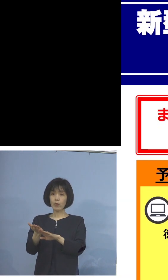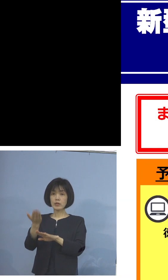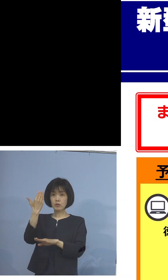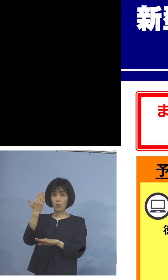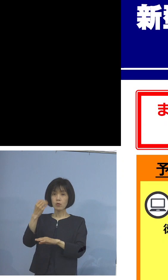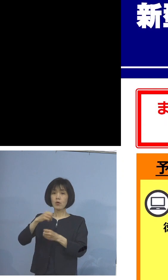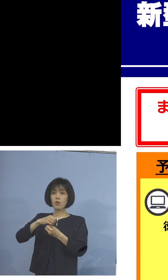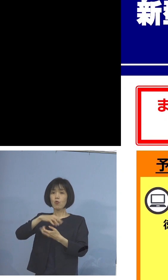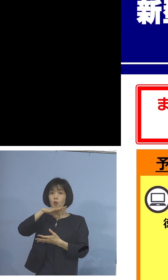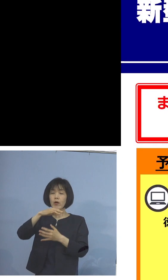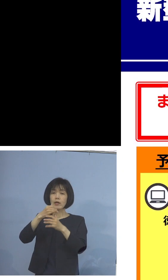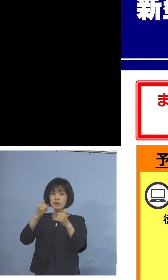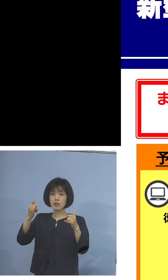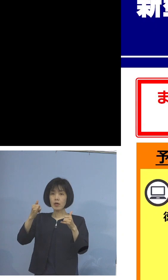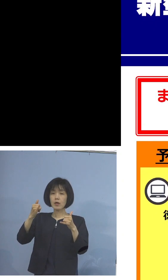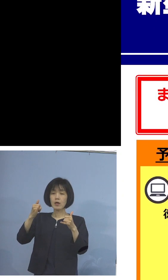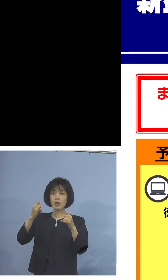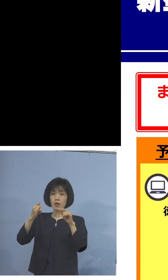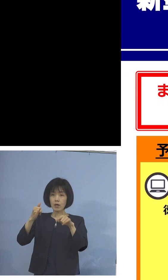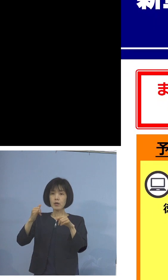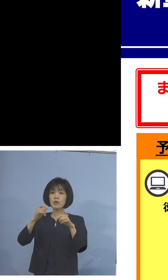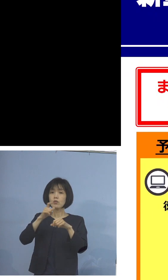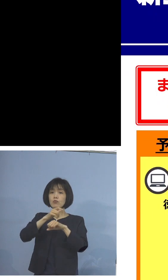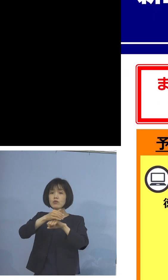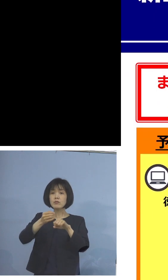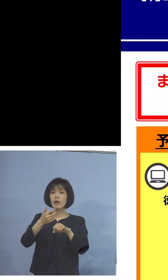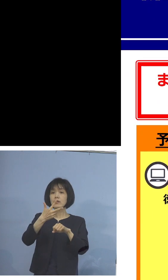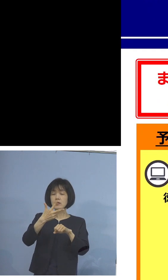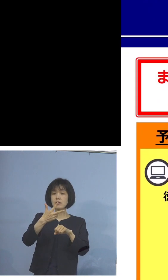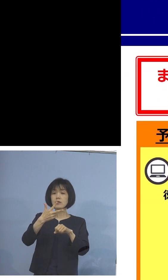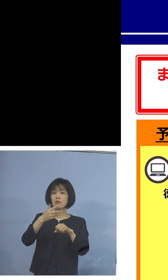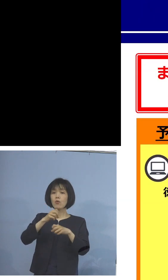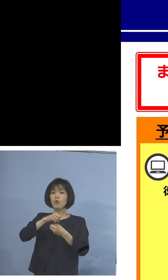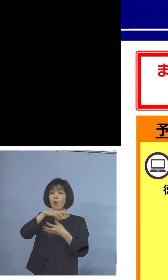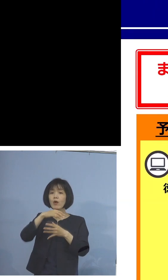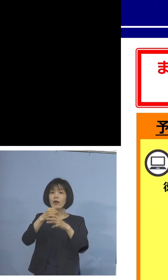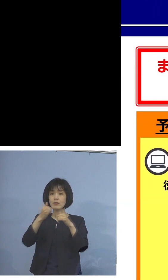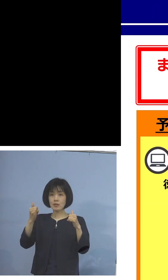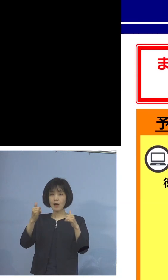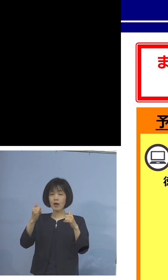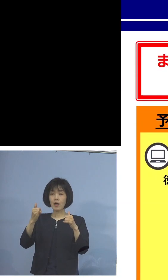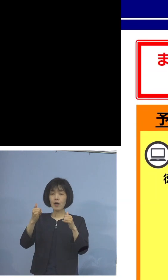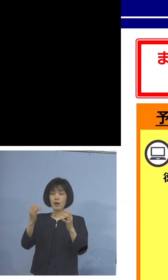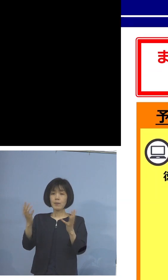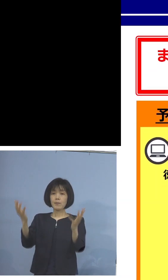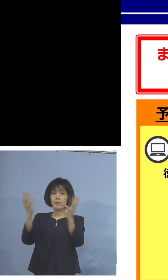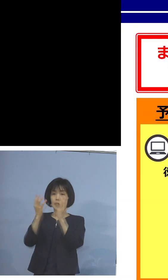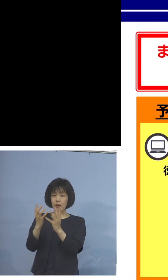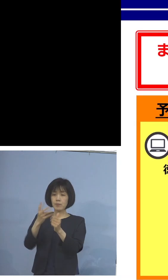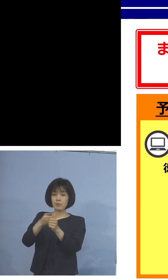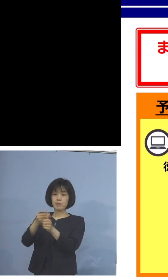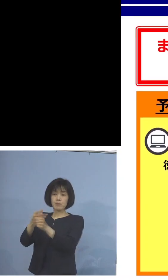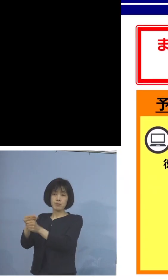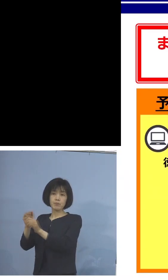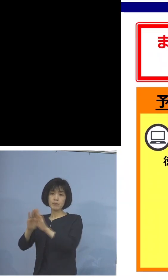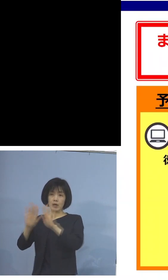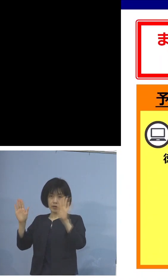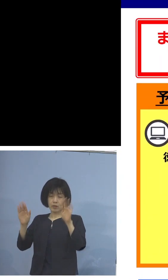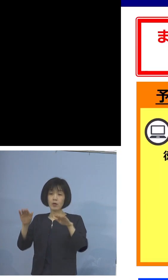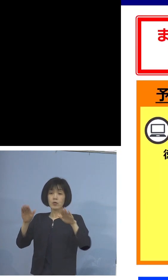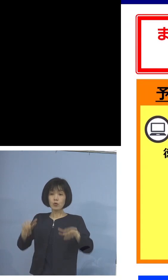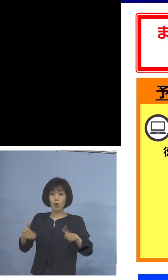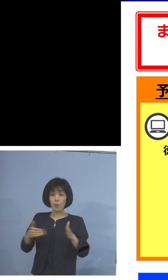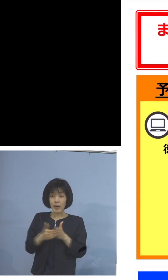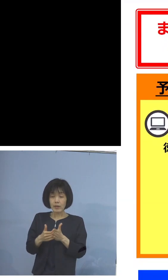65歳以上高齢者人口の一番多い徳島市の高齢者を対象に接種を開始し、本日まで